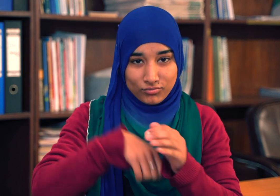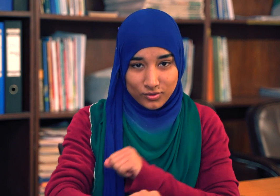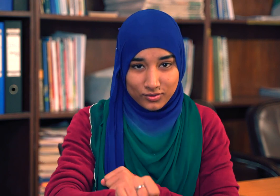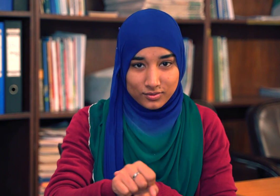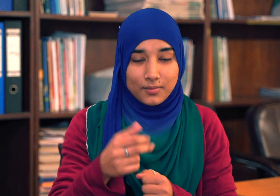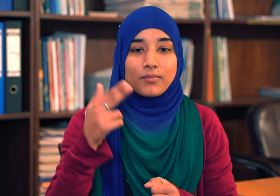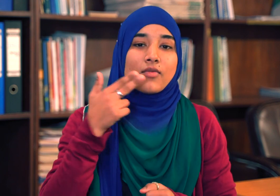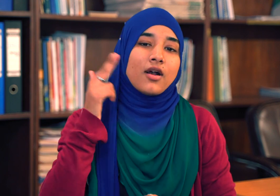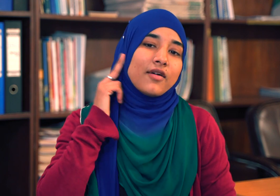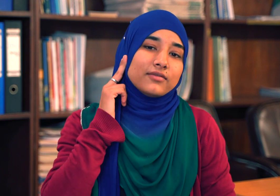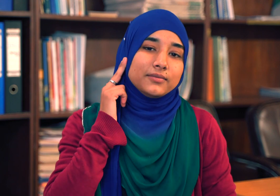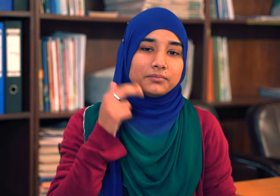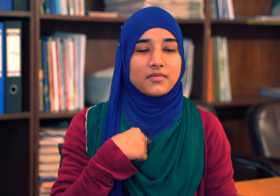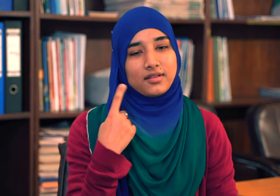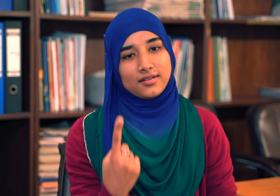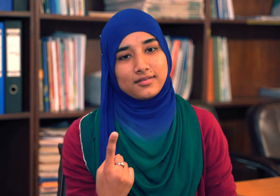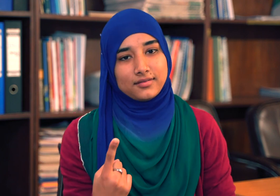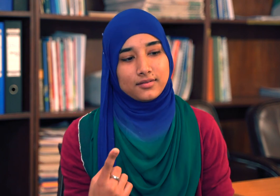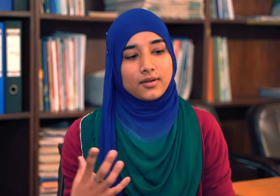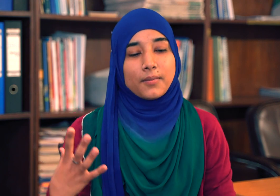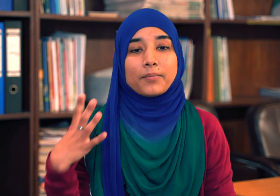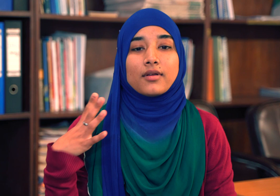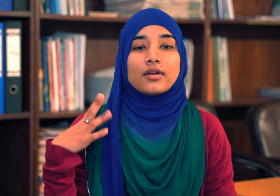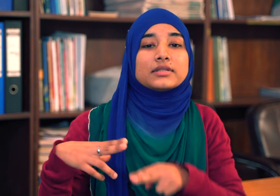میرے گھر میں صرف میں قوت سماعت سے محروم ہوں،